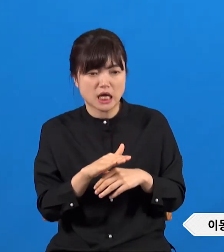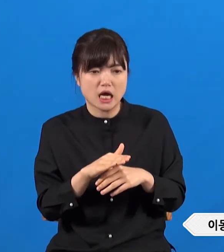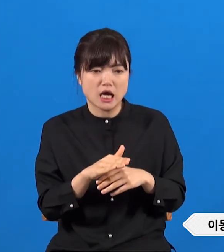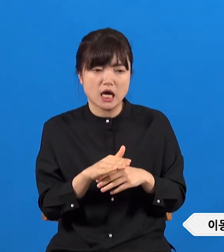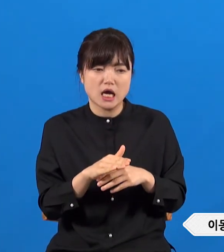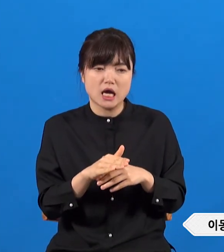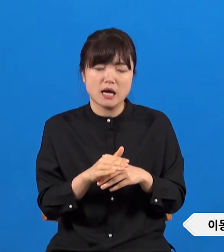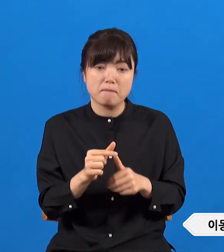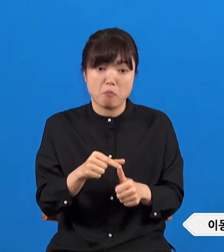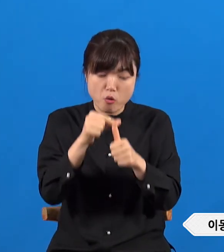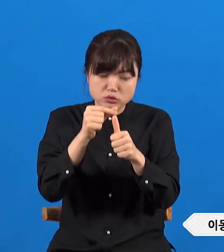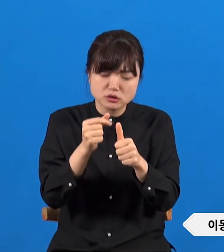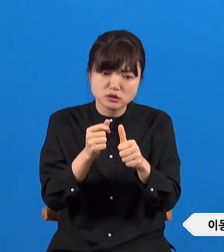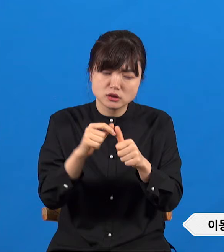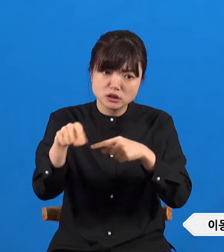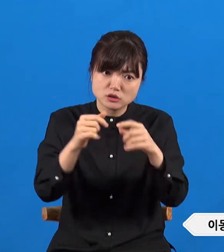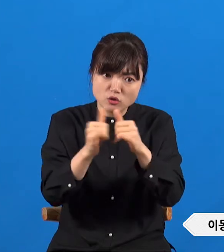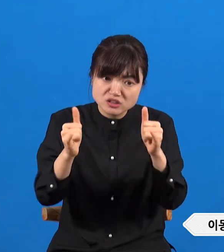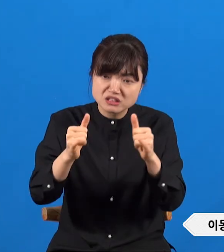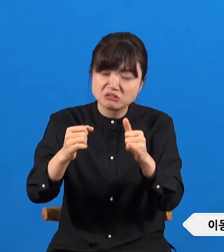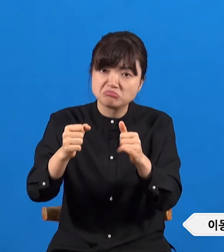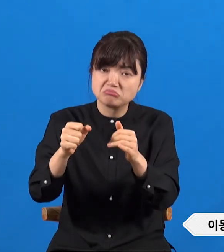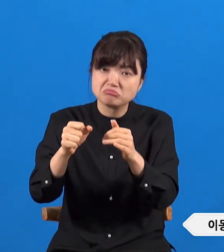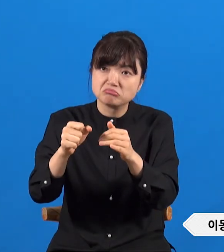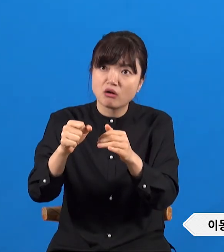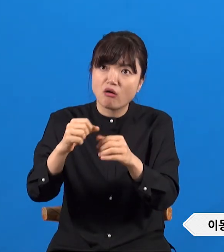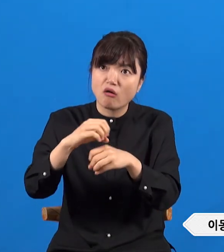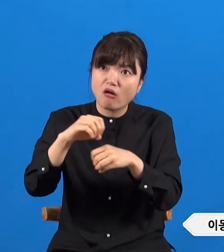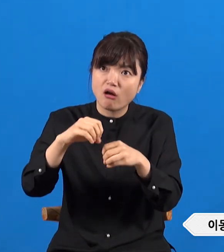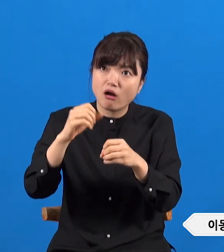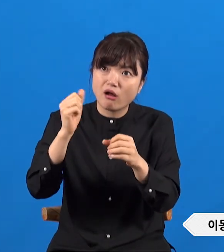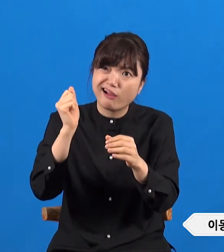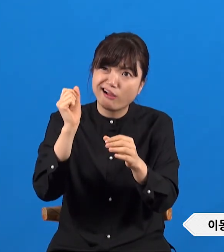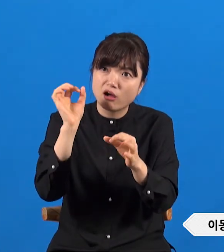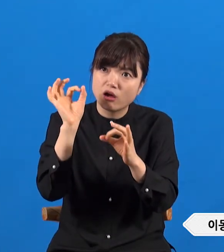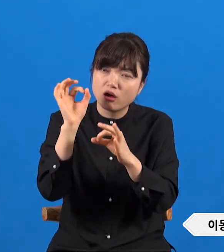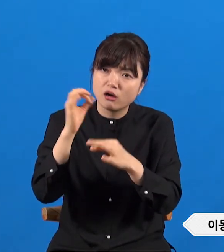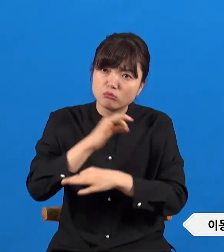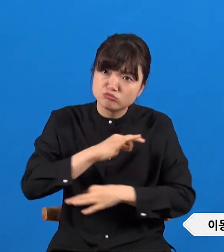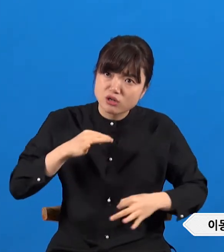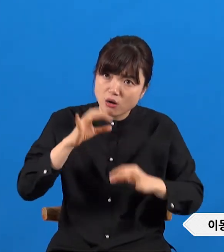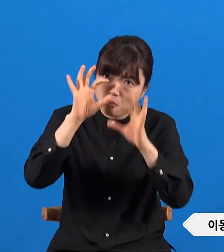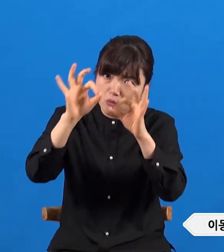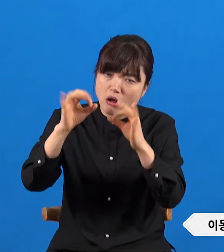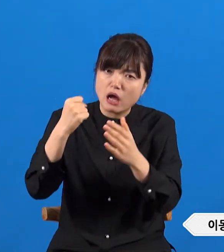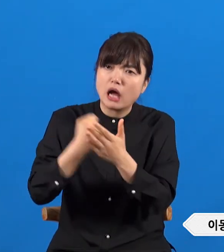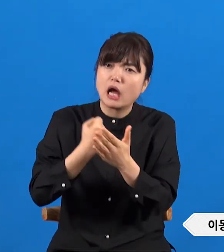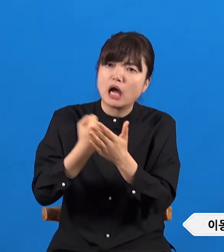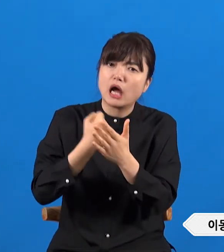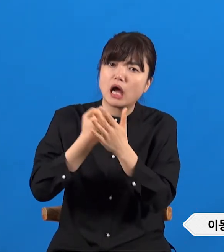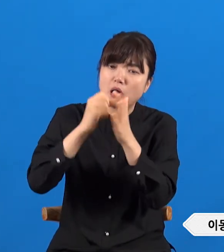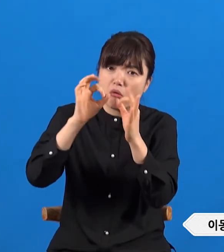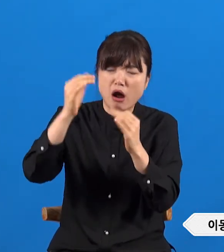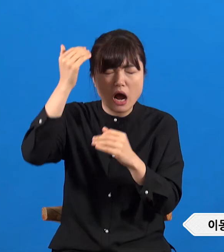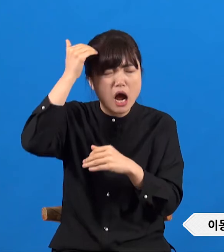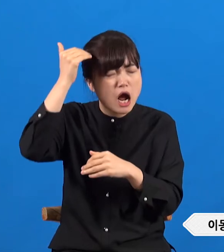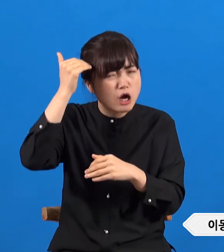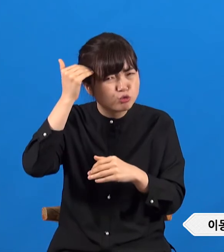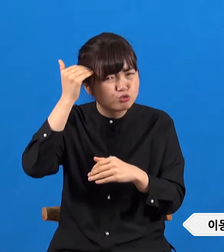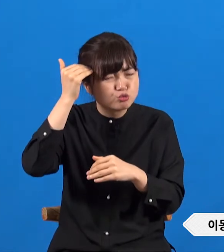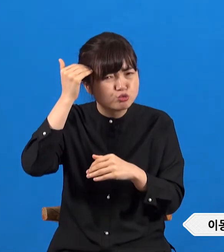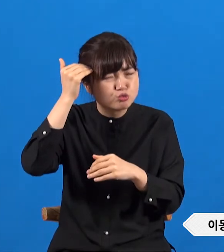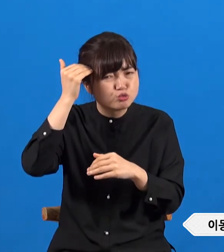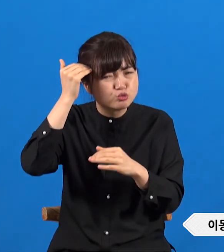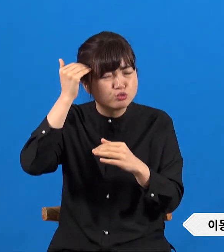선출한 모든 리더십의 신뢰가 한꺼번에 무너져 내리는 안타까운 광경을 보면서 어쩌면 대한민국이라는